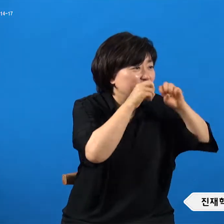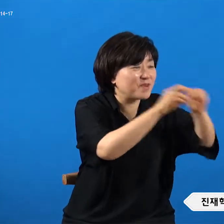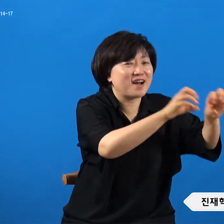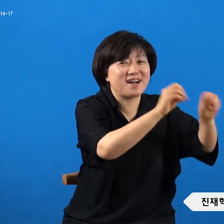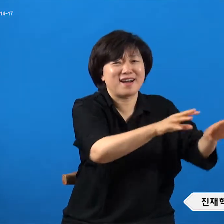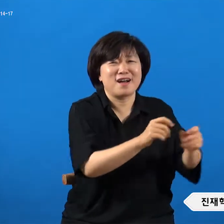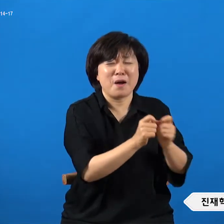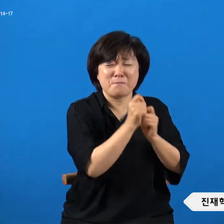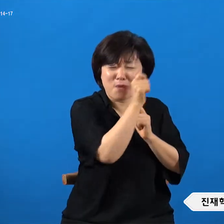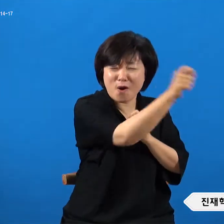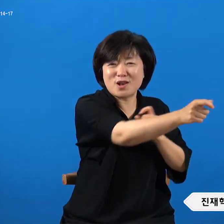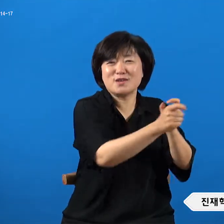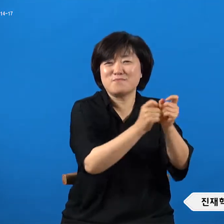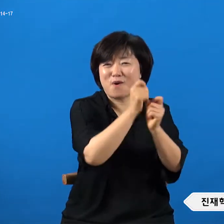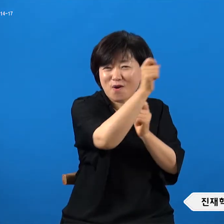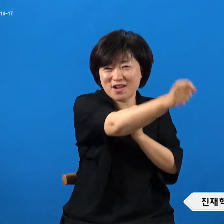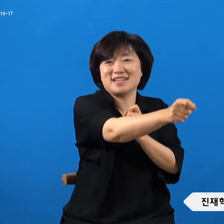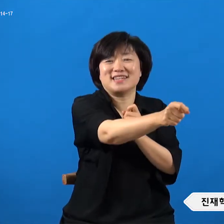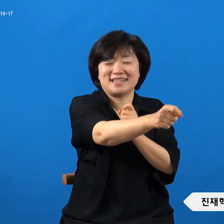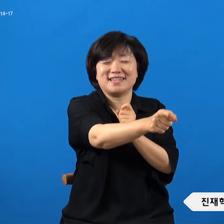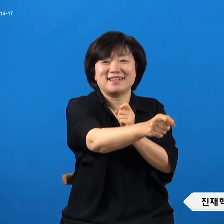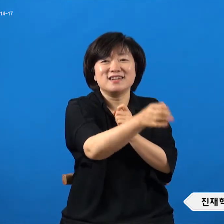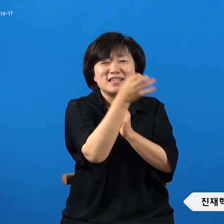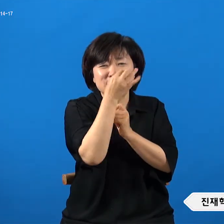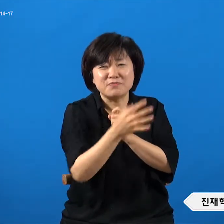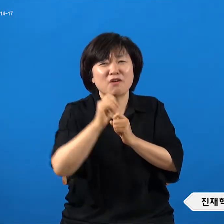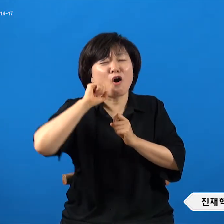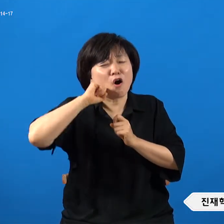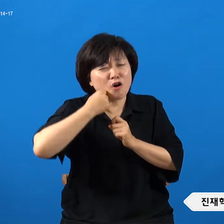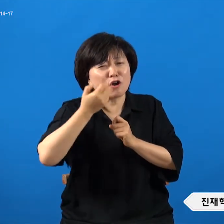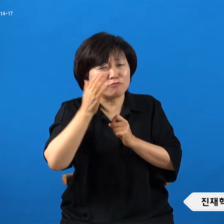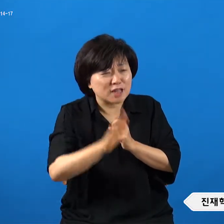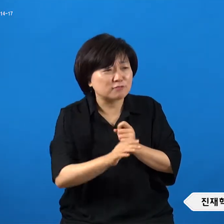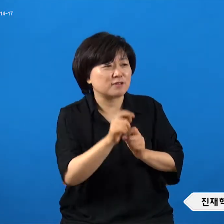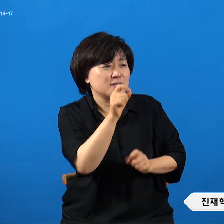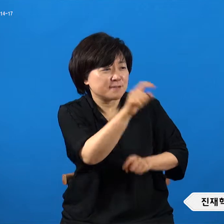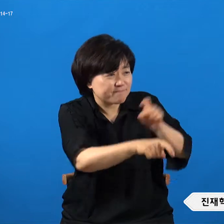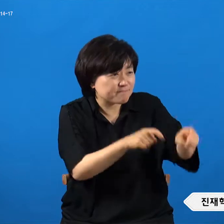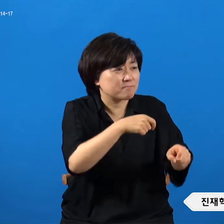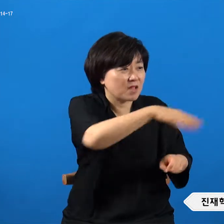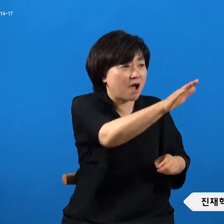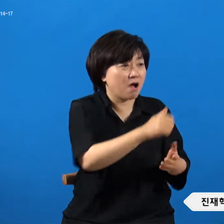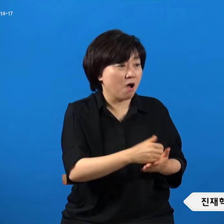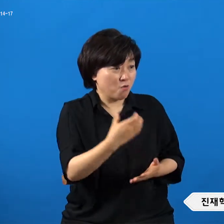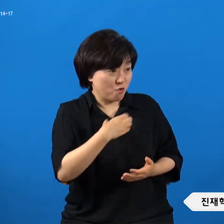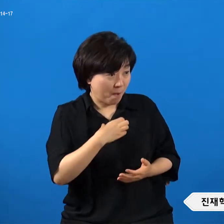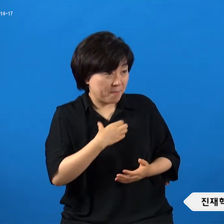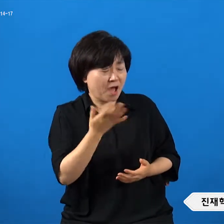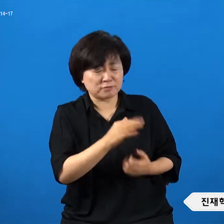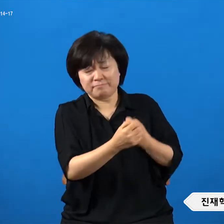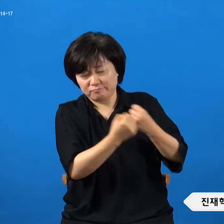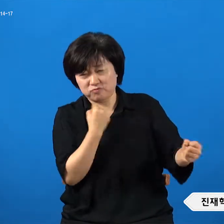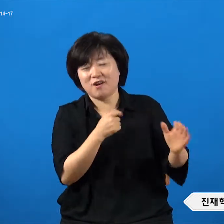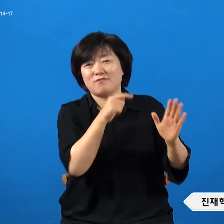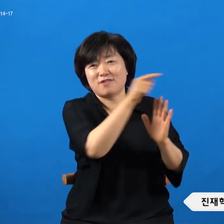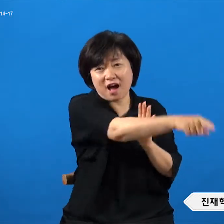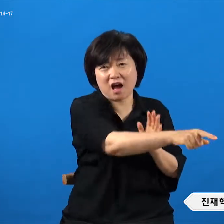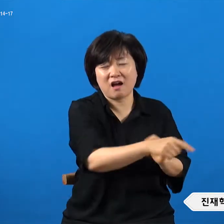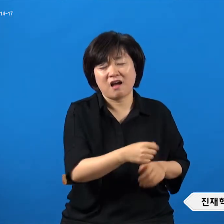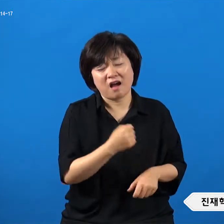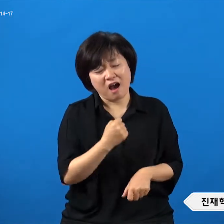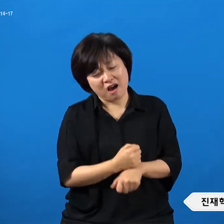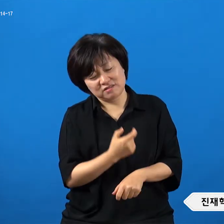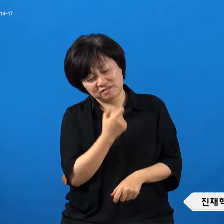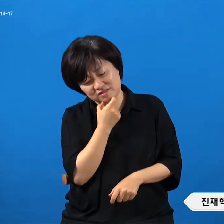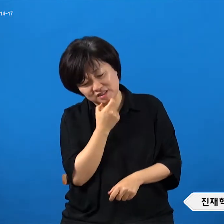모릅니다. 멀리까지 나아갔습니다. 아니 힘들고 어려운 것도 나아갑니다. 위험한 곳도 나아갑니다. 하기